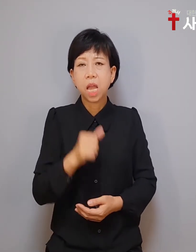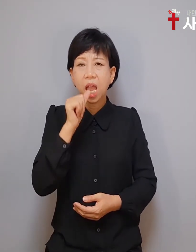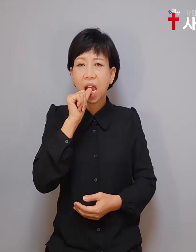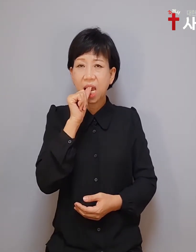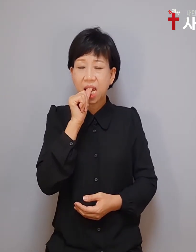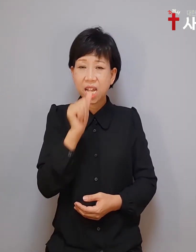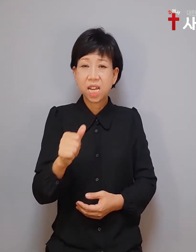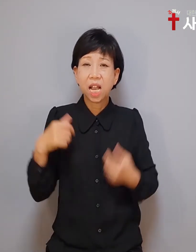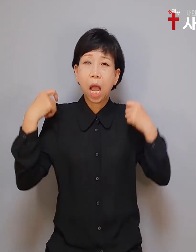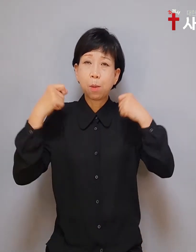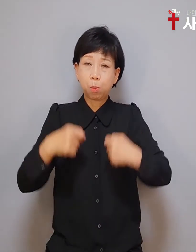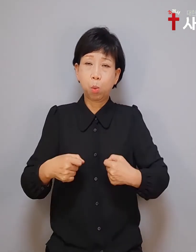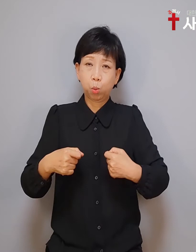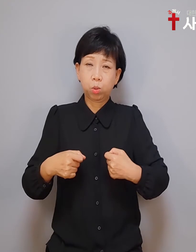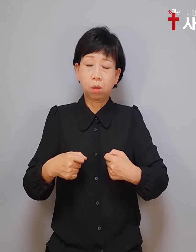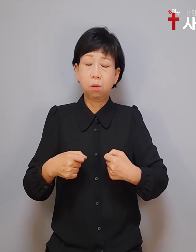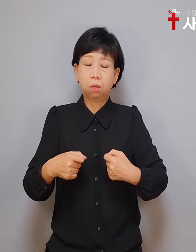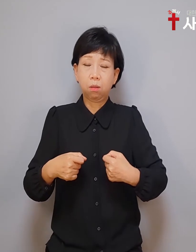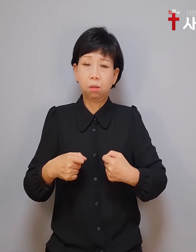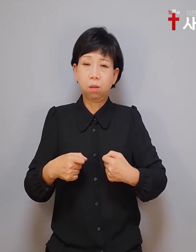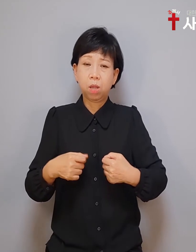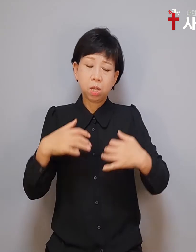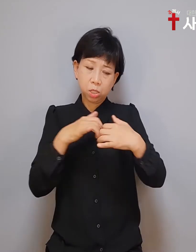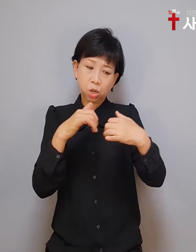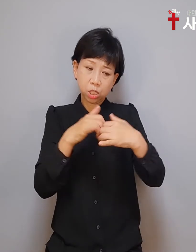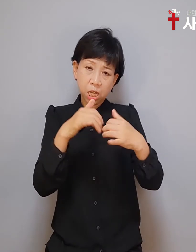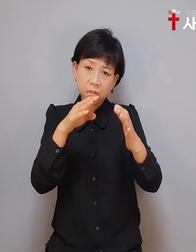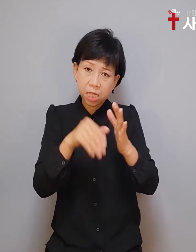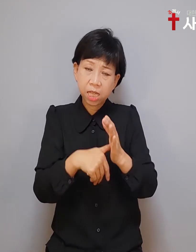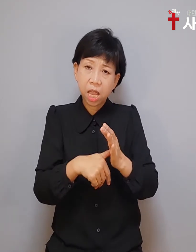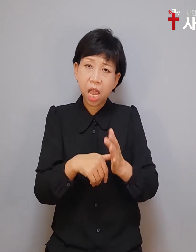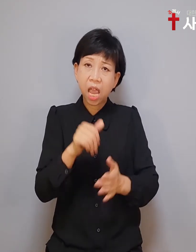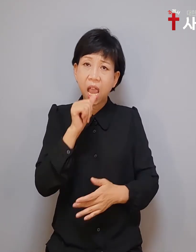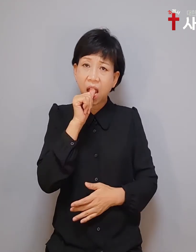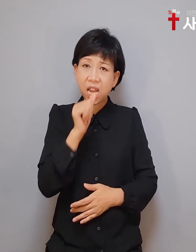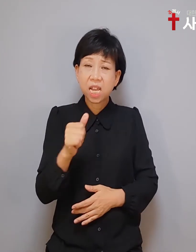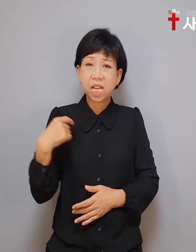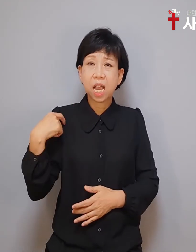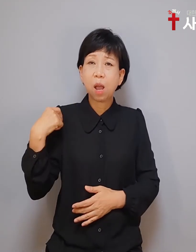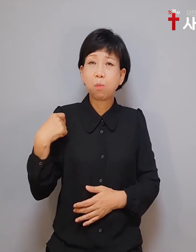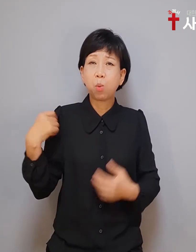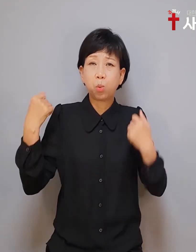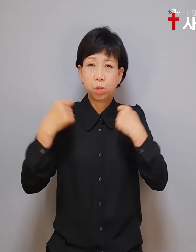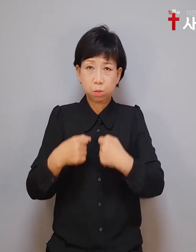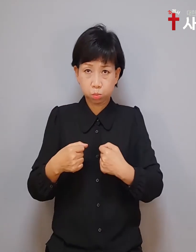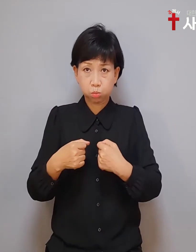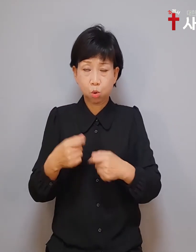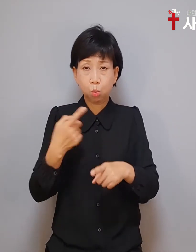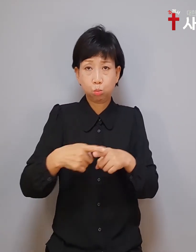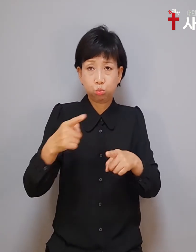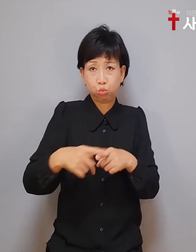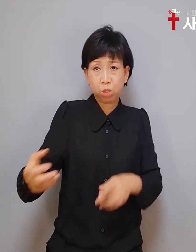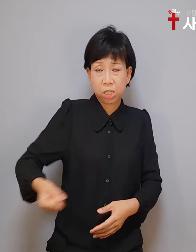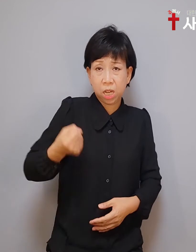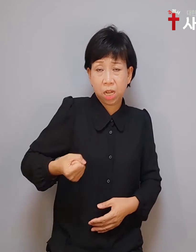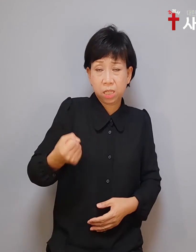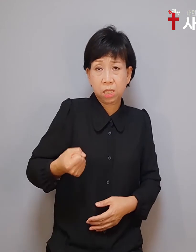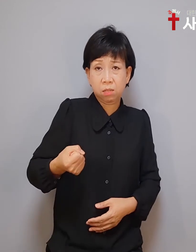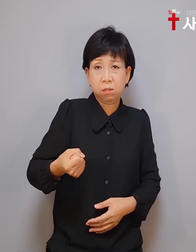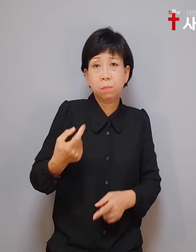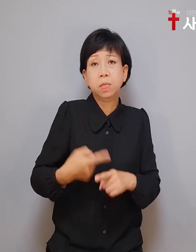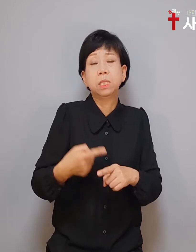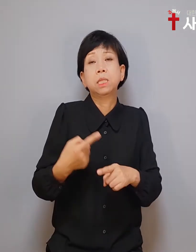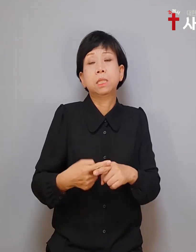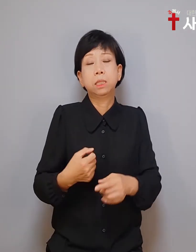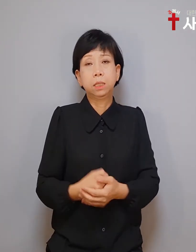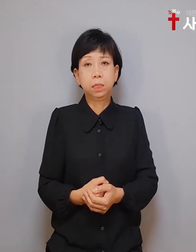무장을 하라고 하는 거예요. 여러분 전쟁터에 나갈 때 무기를 가지고 가잖아요. 무기를 가지고 가라는 거예요. 갑옷을